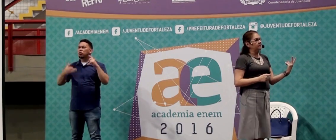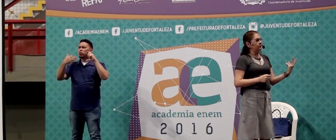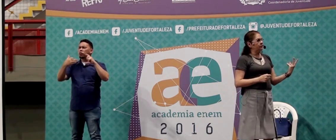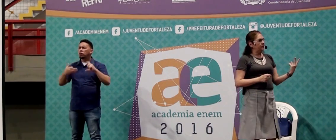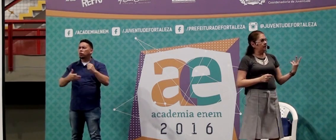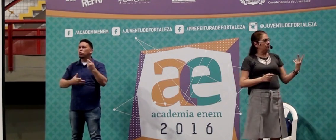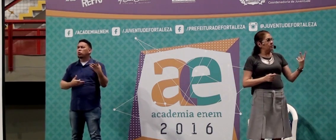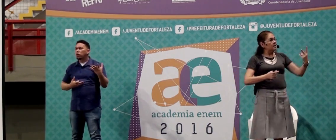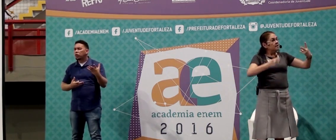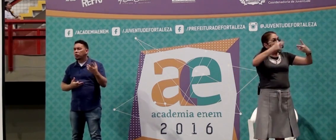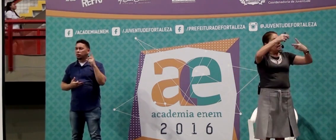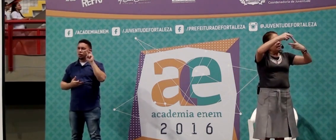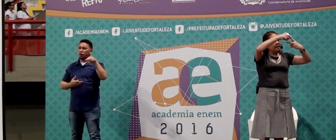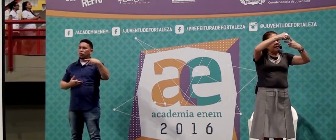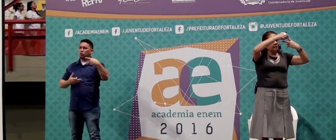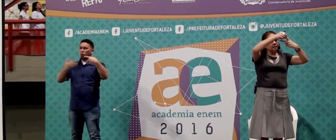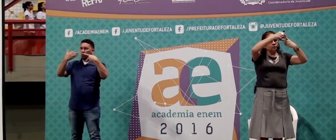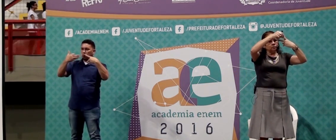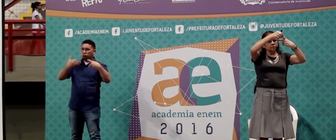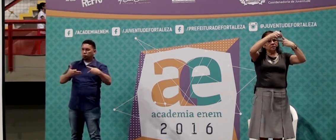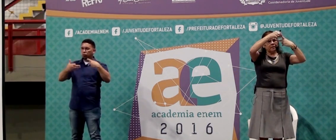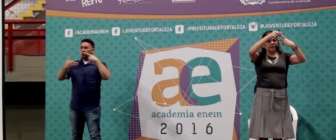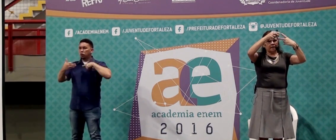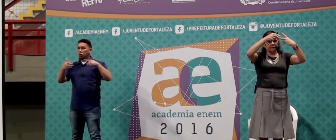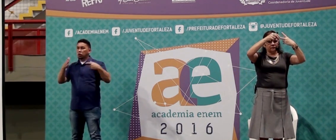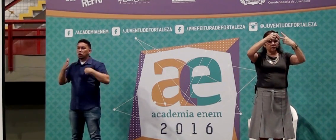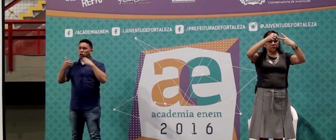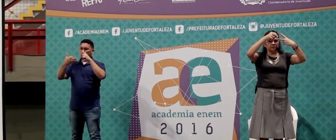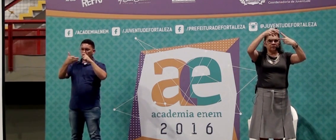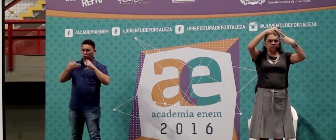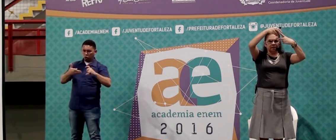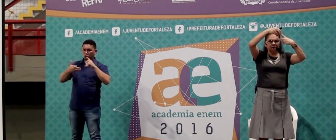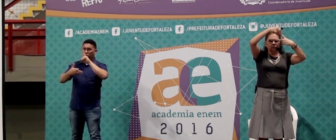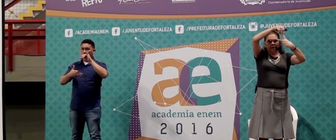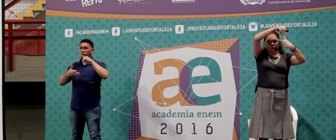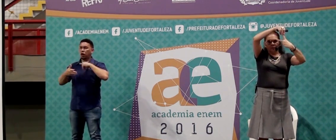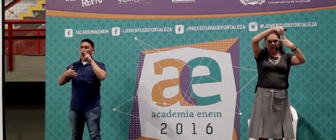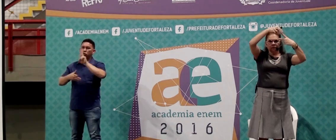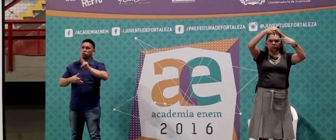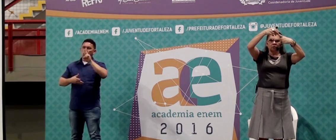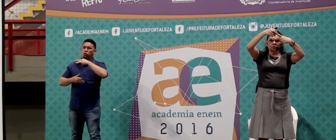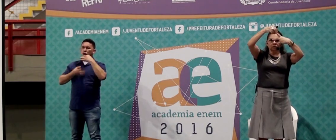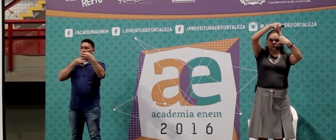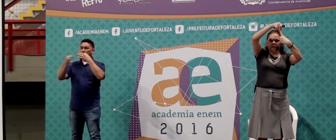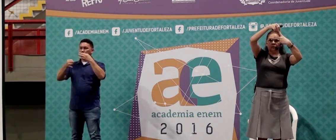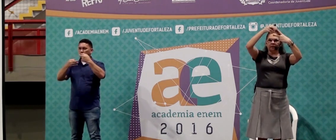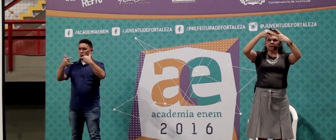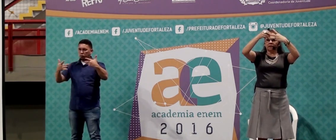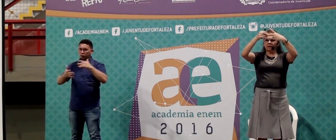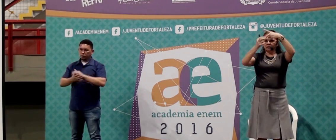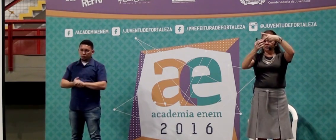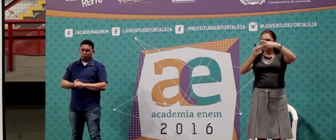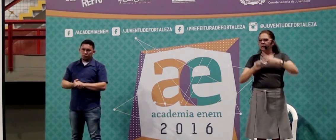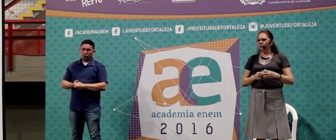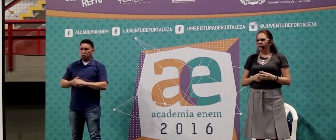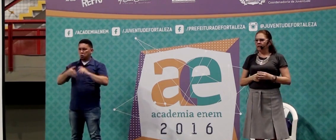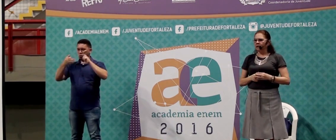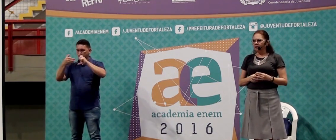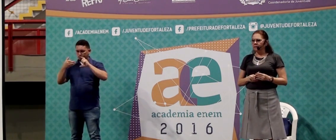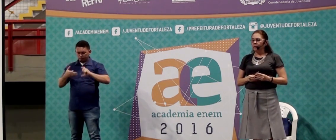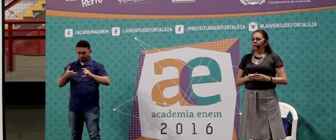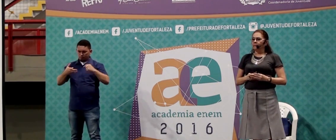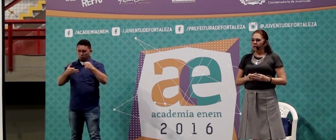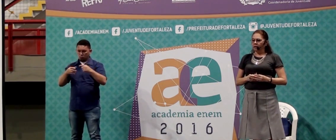parágrafos no desenvolvimento. E em cada um dos parágrafos você usasse um argumento, use um argumento aqui, outro